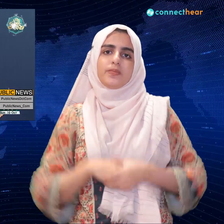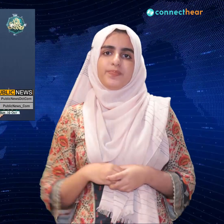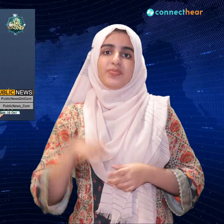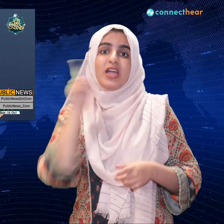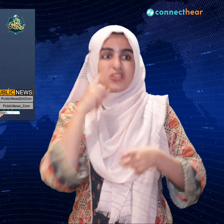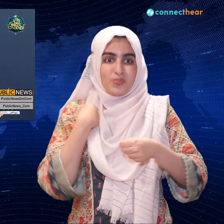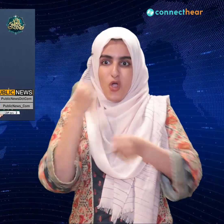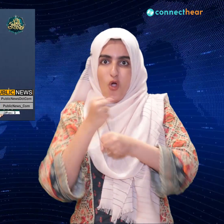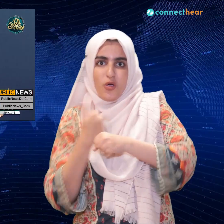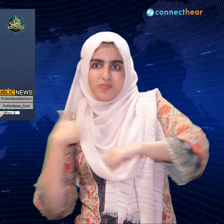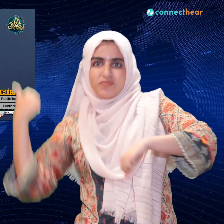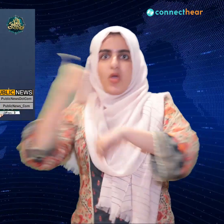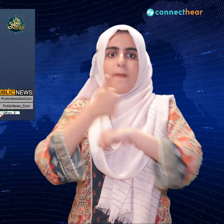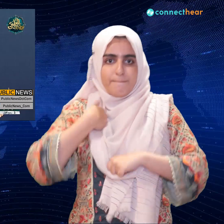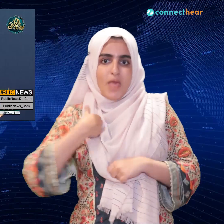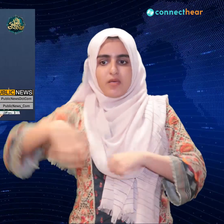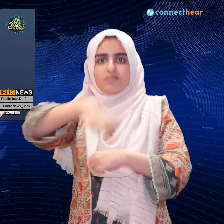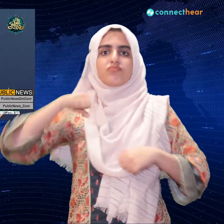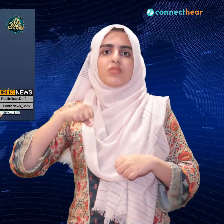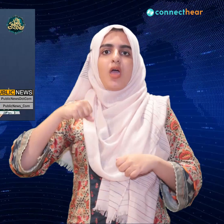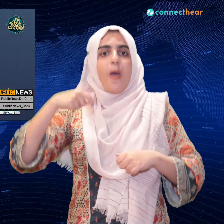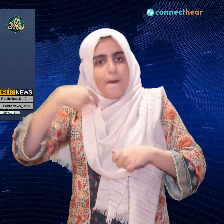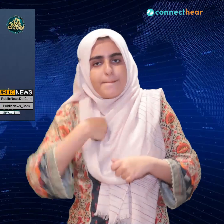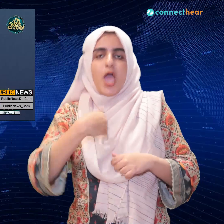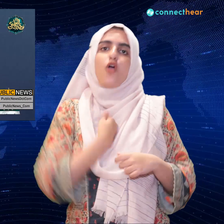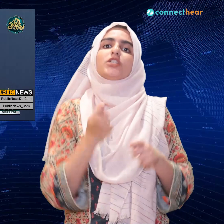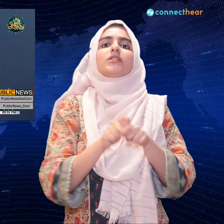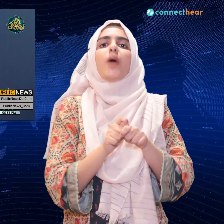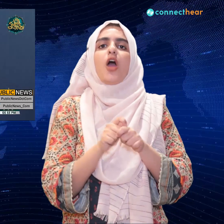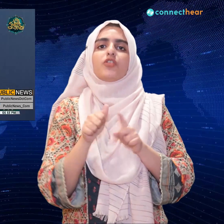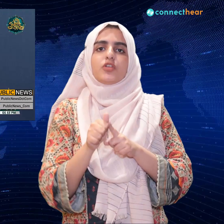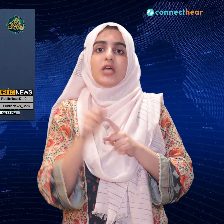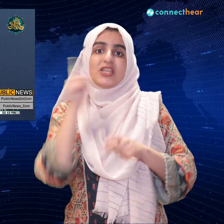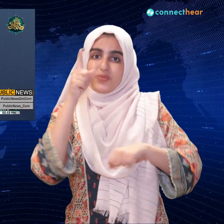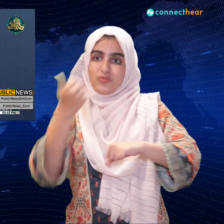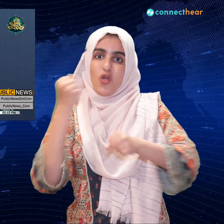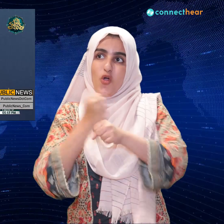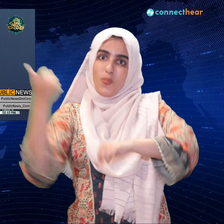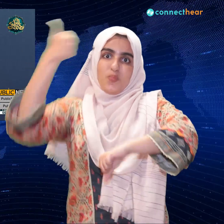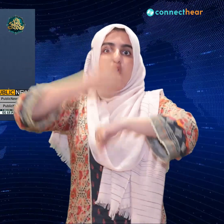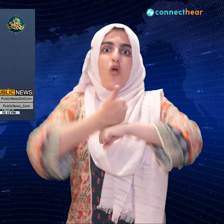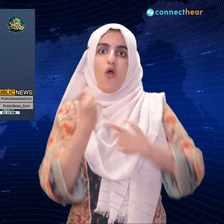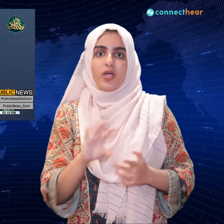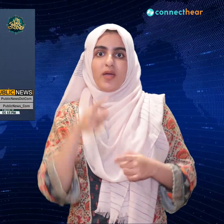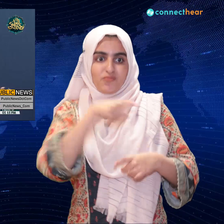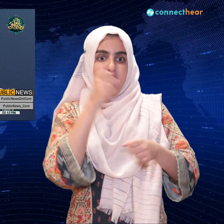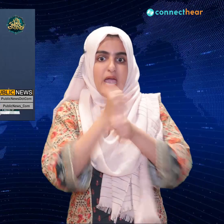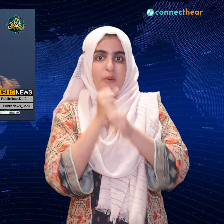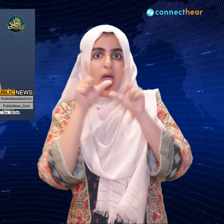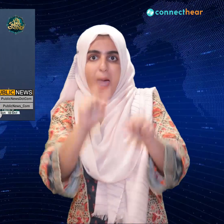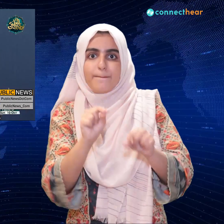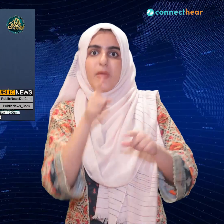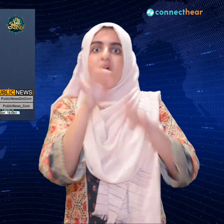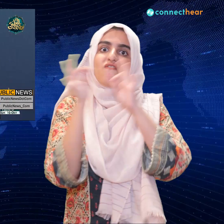میں آتے ہیں نا، سارے پہلے کہتے ہیں دھاندلی، جب حکومت میں آتے ہیں کچھ نہیں کرتا. کیونکہ جب حکومت میں آپ آ جاتے ہیں، آپ کے پاس گورنمنٹ ہوتی ہے، آپ کے لیے